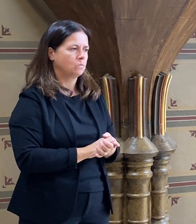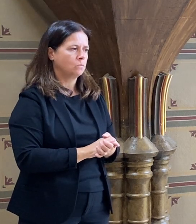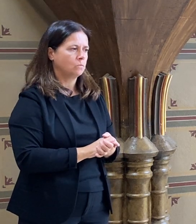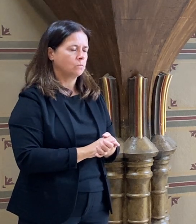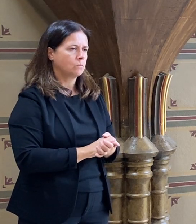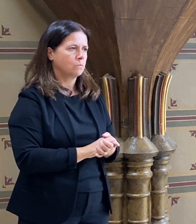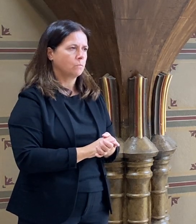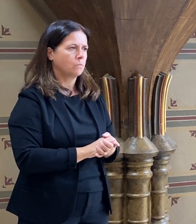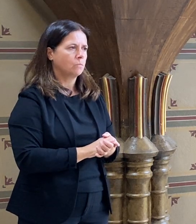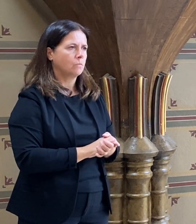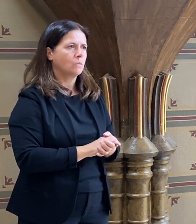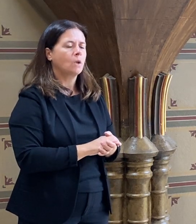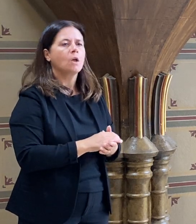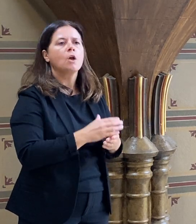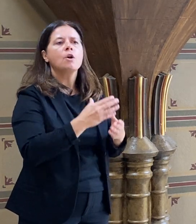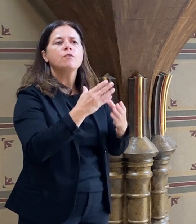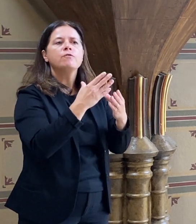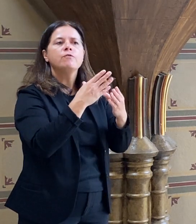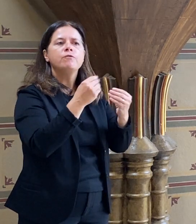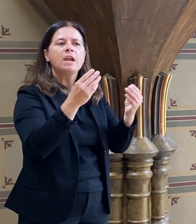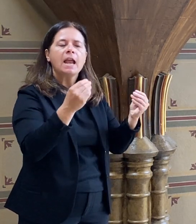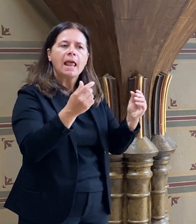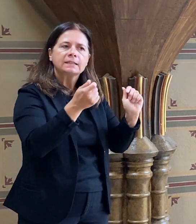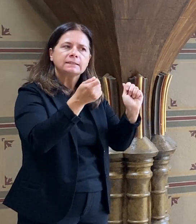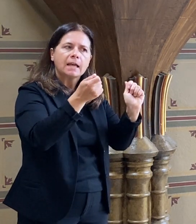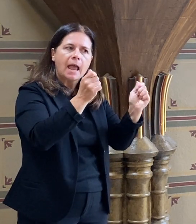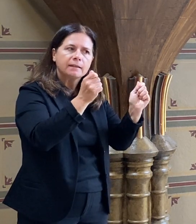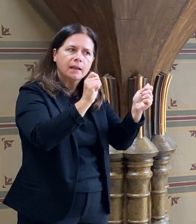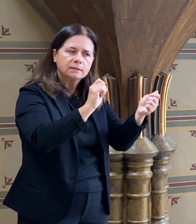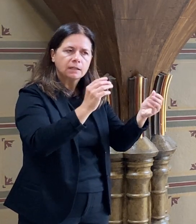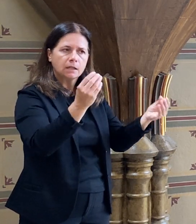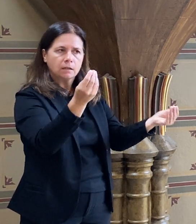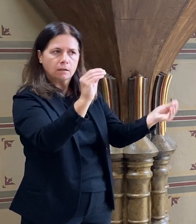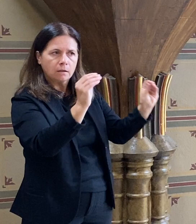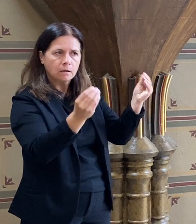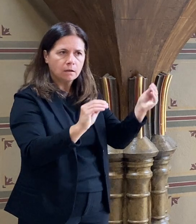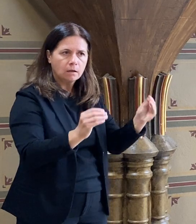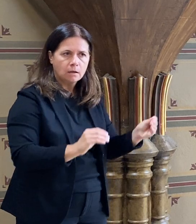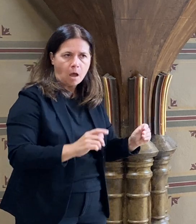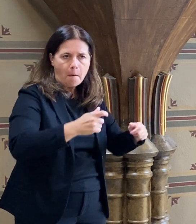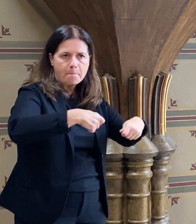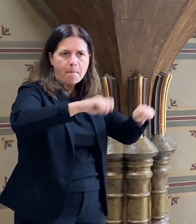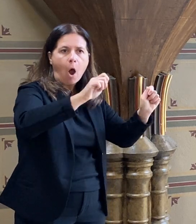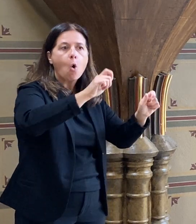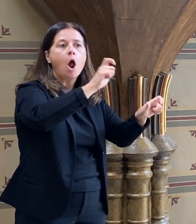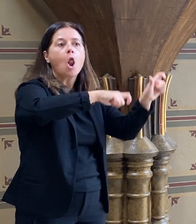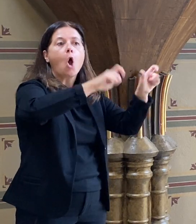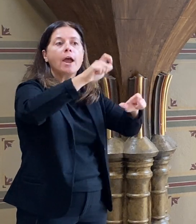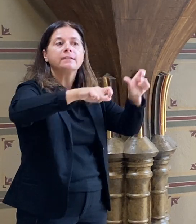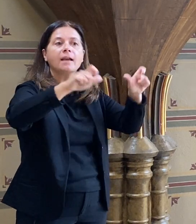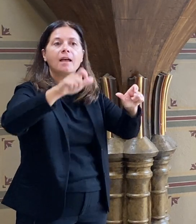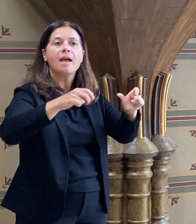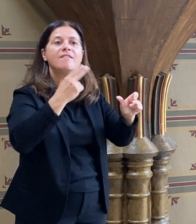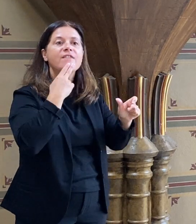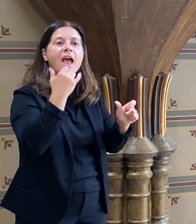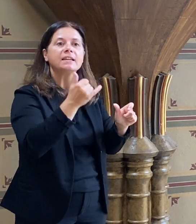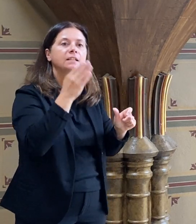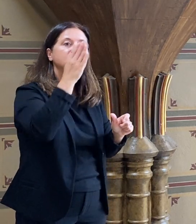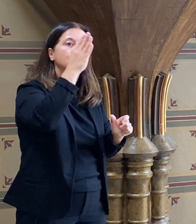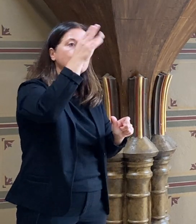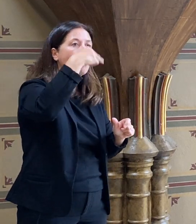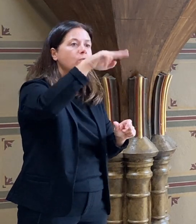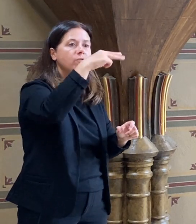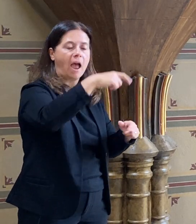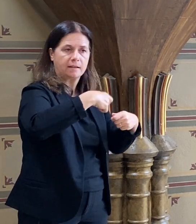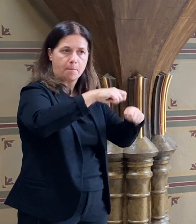Vieles ändert sich nun in der Zusammensetzung der Bauleute, die weiter an dieser Kirche